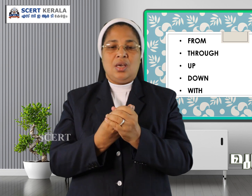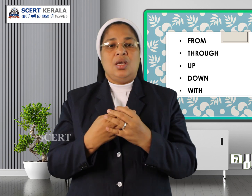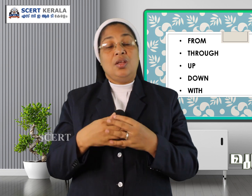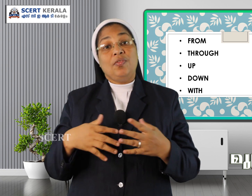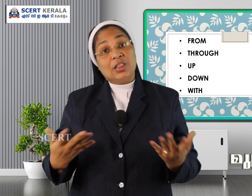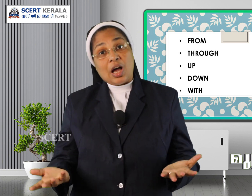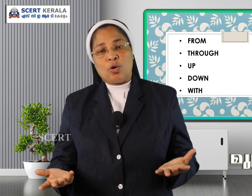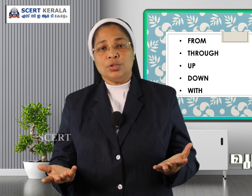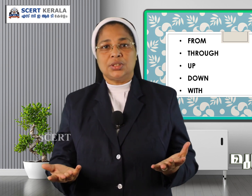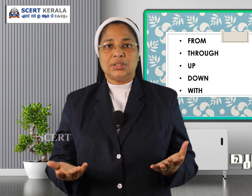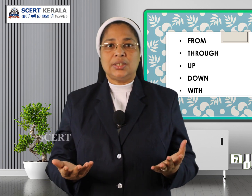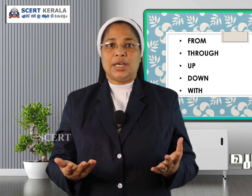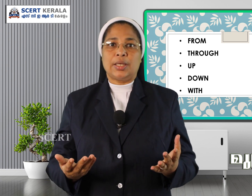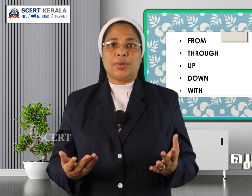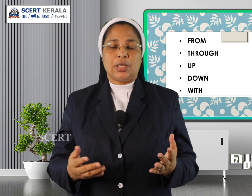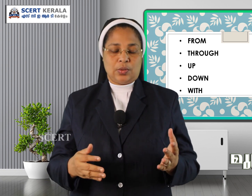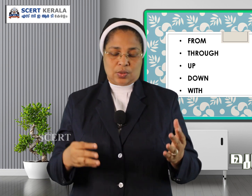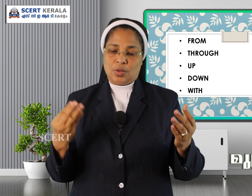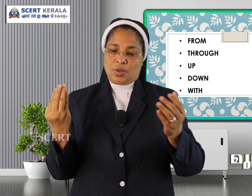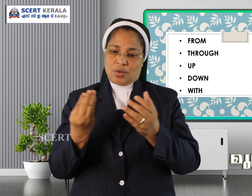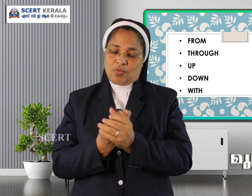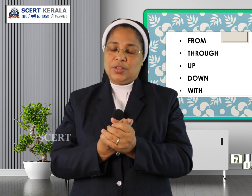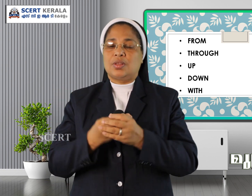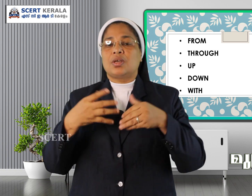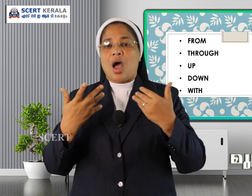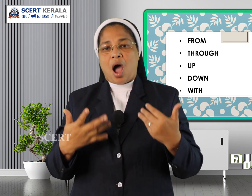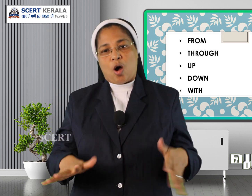ഇനി without എന്ന് കാണിക്കണമെങ്കിലോ with out